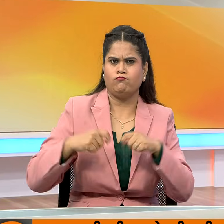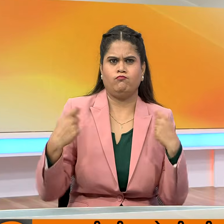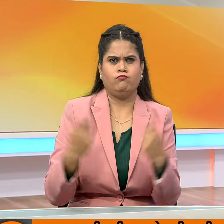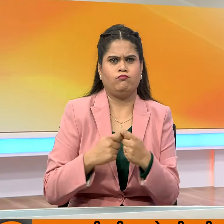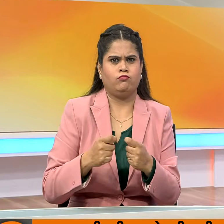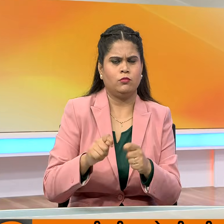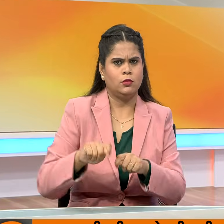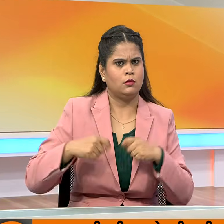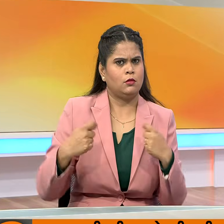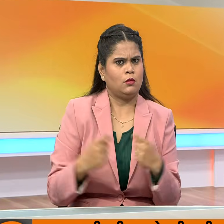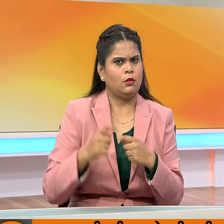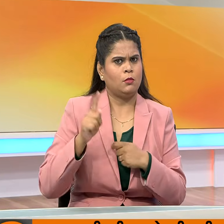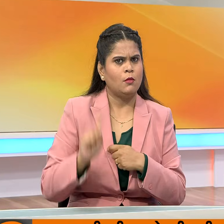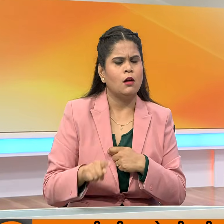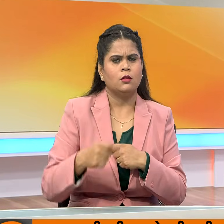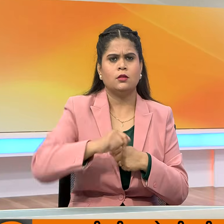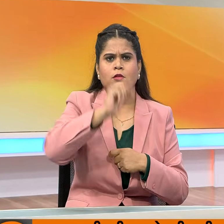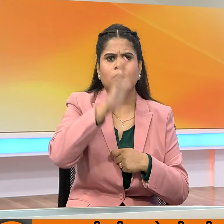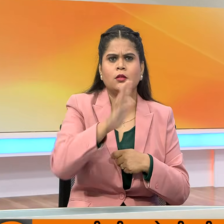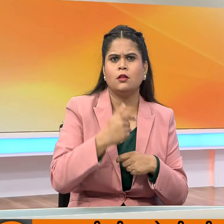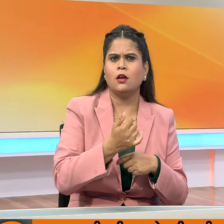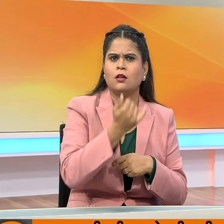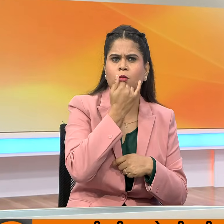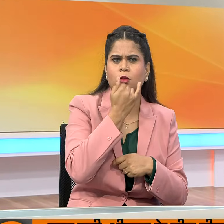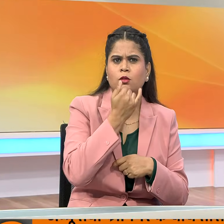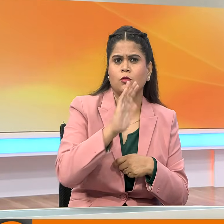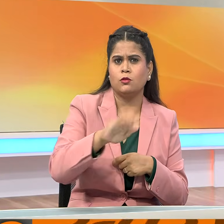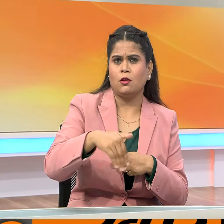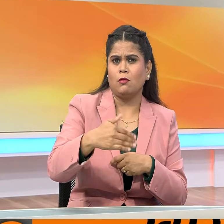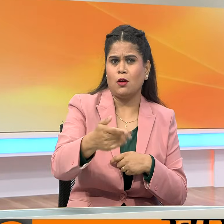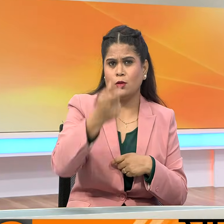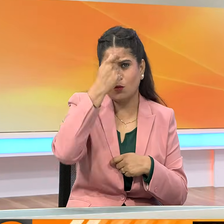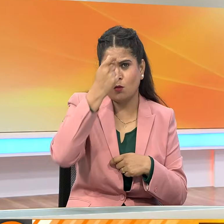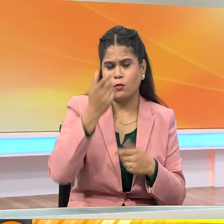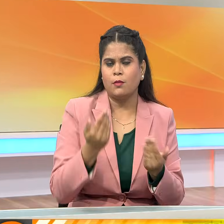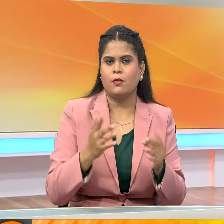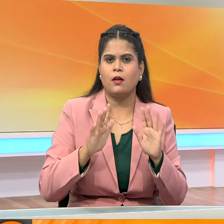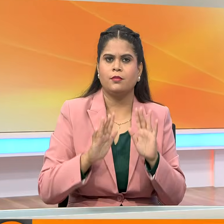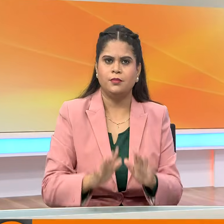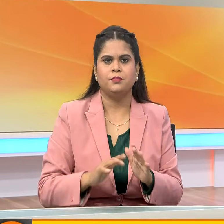वक्त देश ने गलती की थी, जिसके गंभीर परिणाम थे।